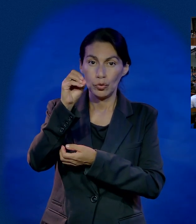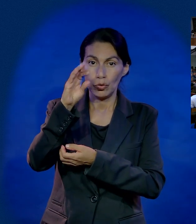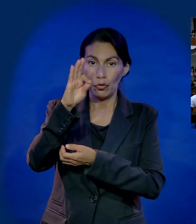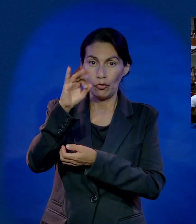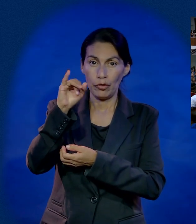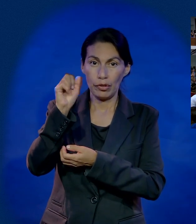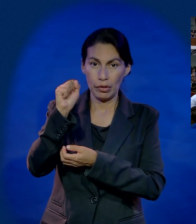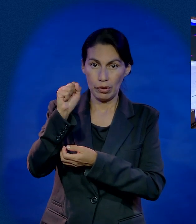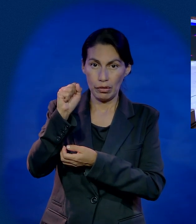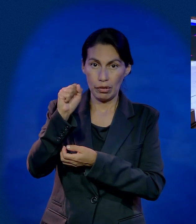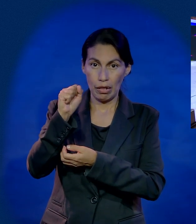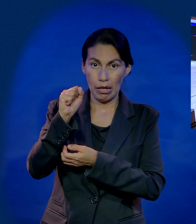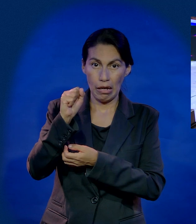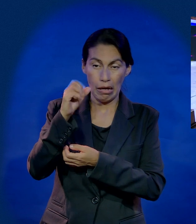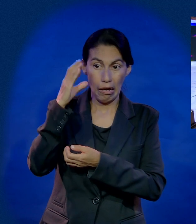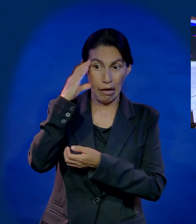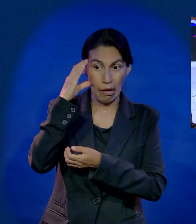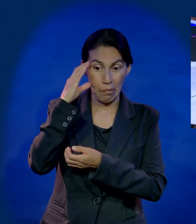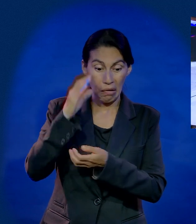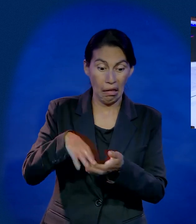Sofía se nos cayó de la cama.